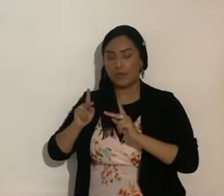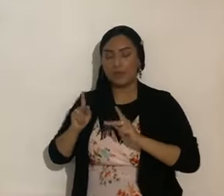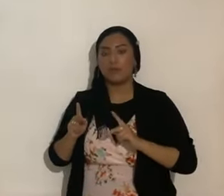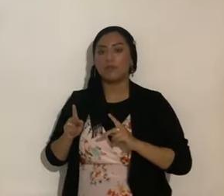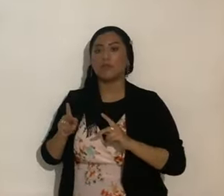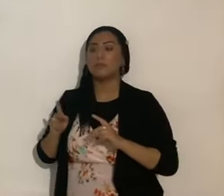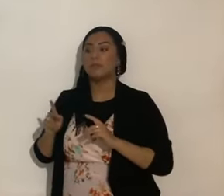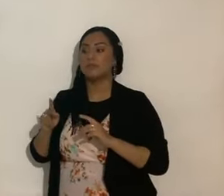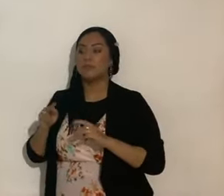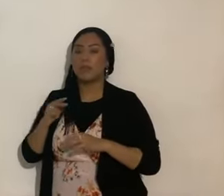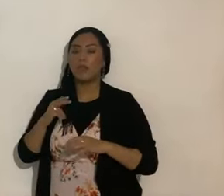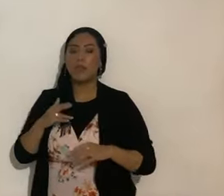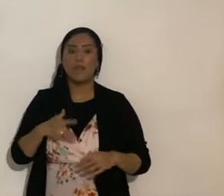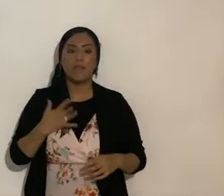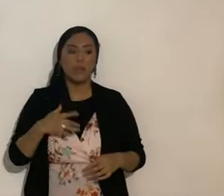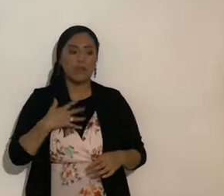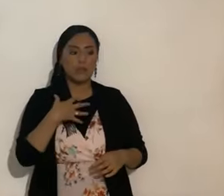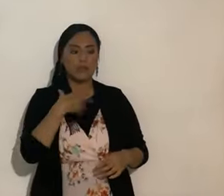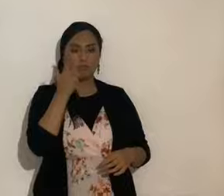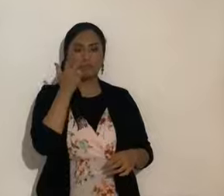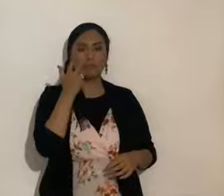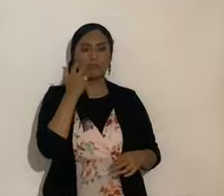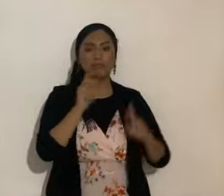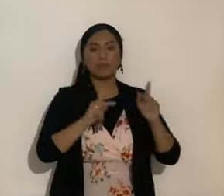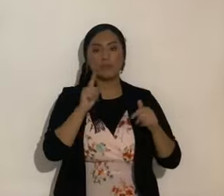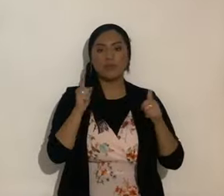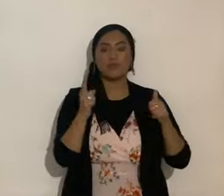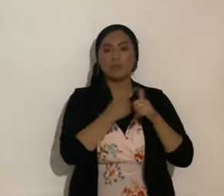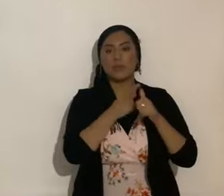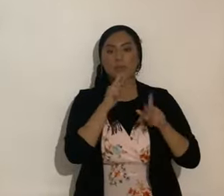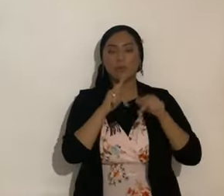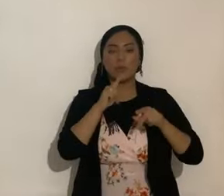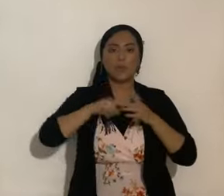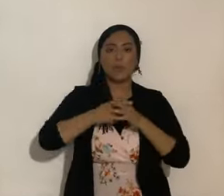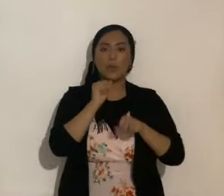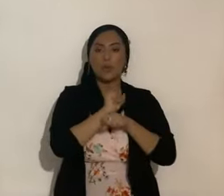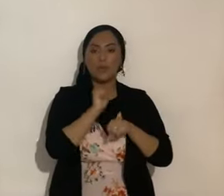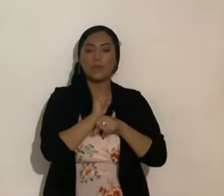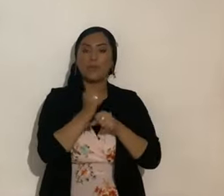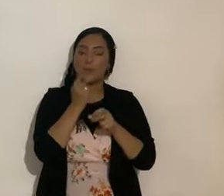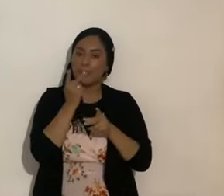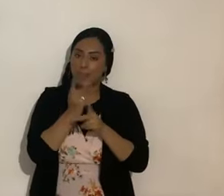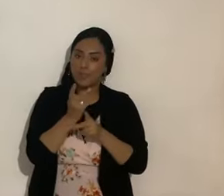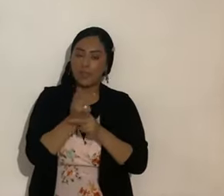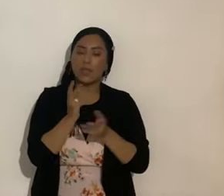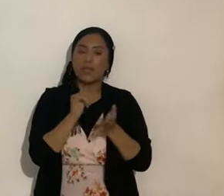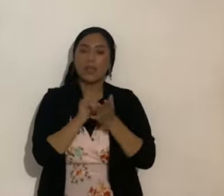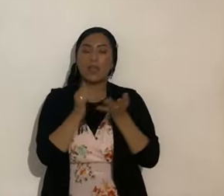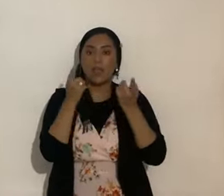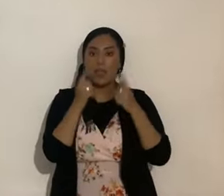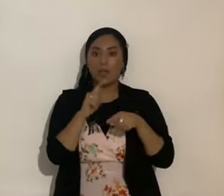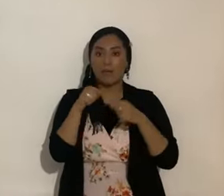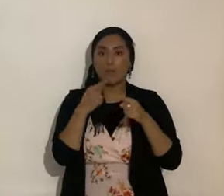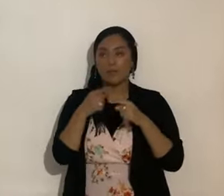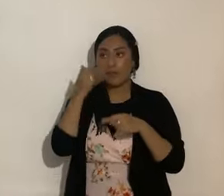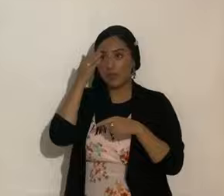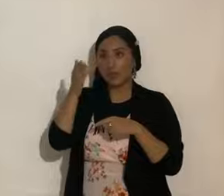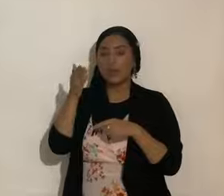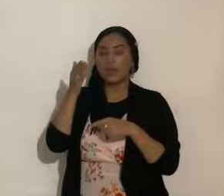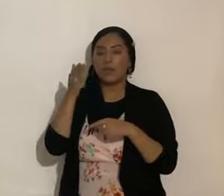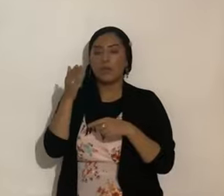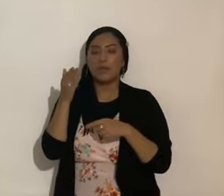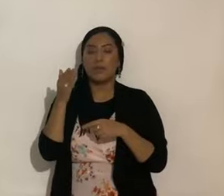hizo que surgiera enojo entre los primeros. No sea que eso pase cuando nos llame el Eterno,